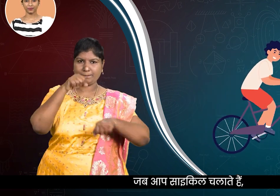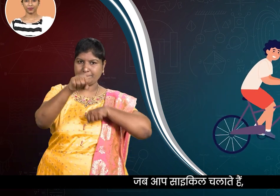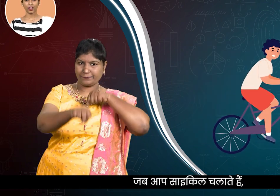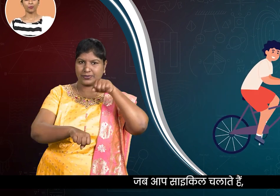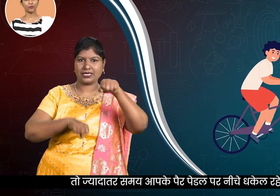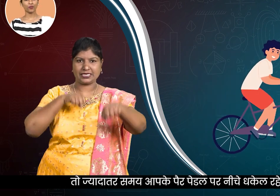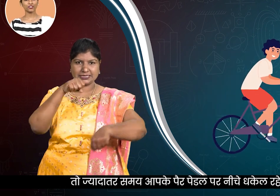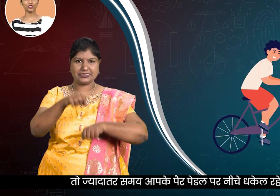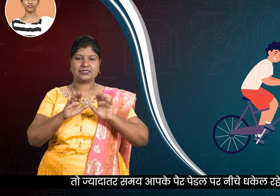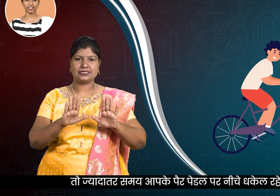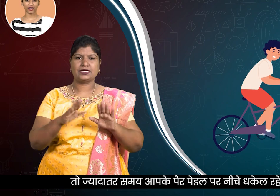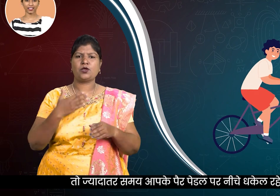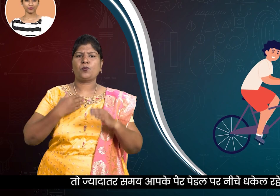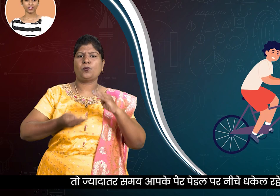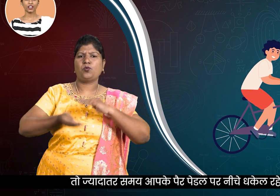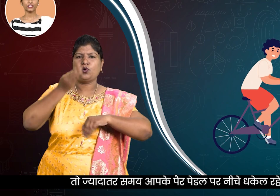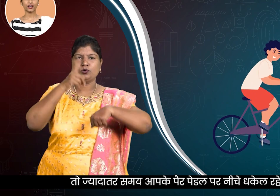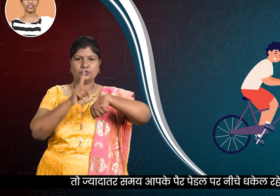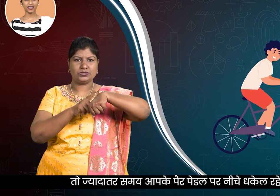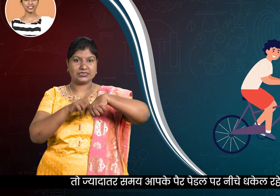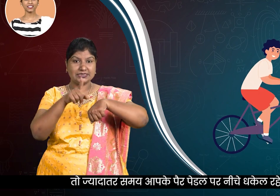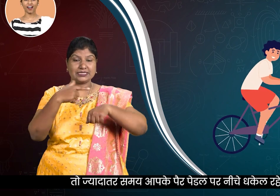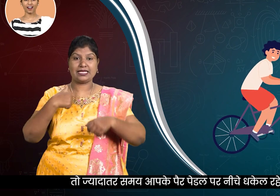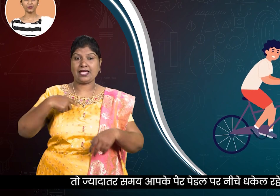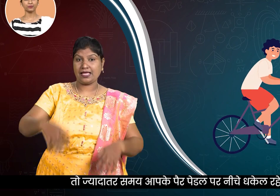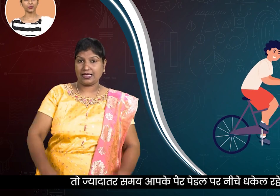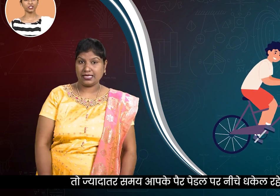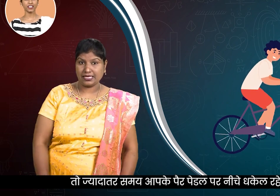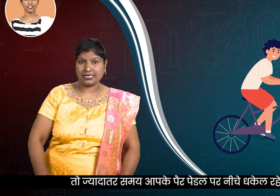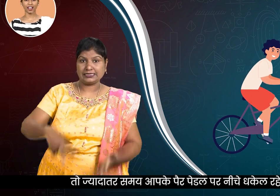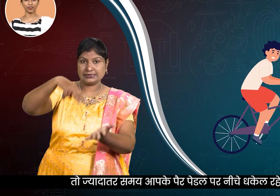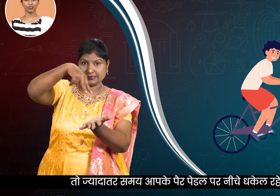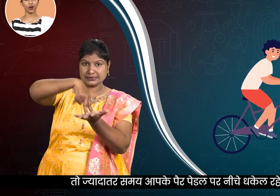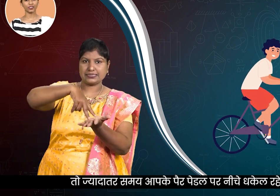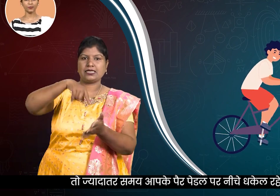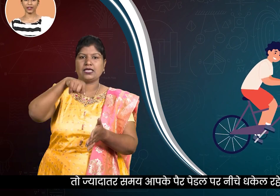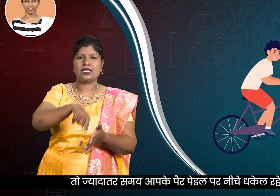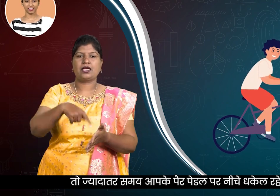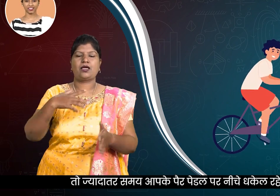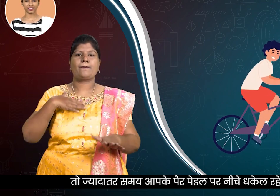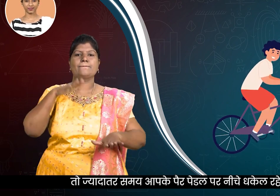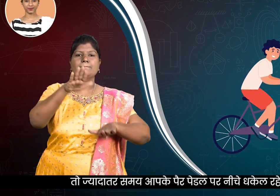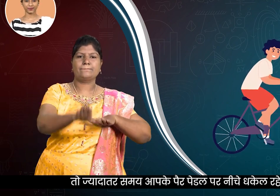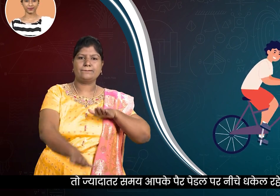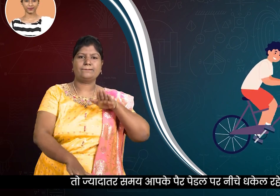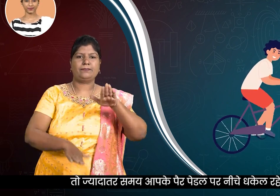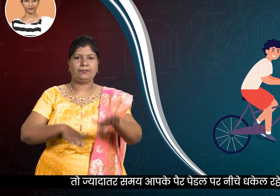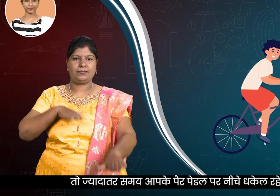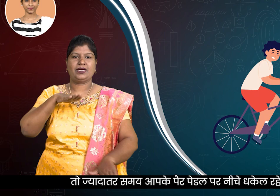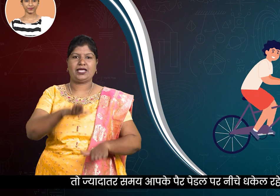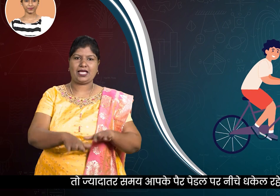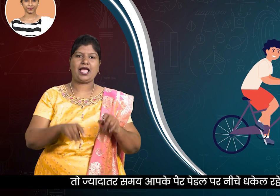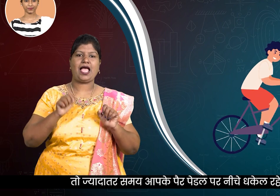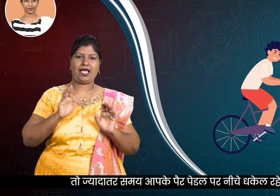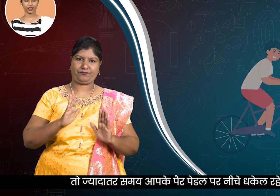हैं तो ज्यादातर समय आपके पैर पेडल पर नीचे ढकेल रहे होते हैं।